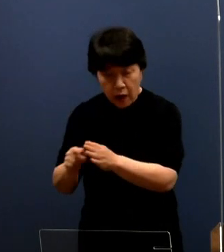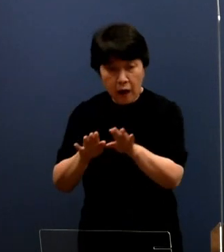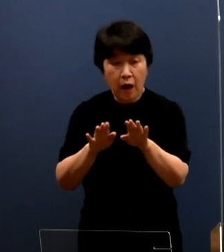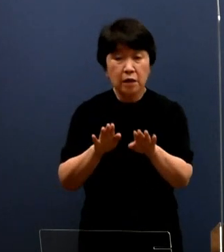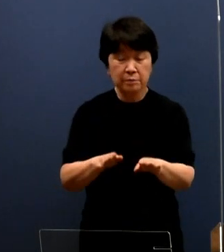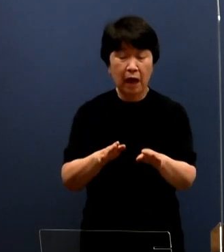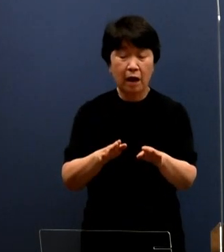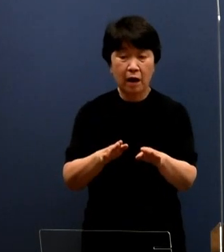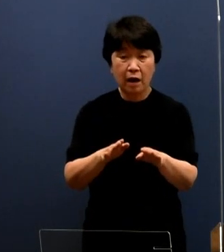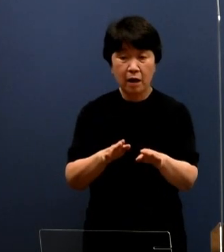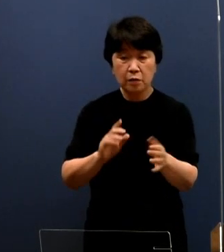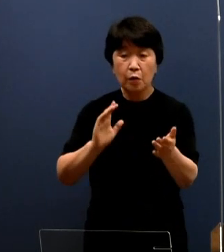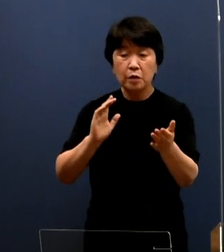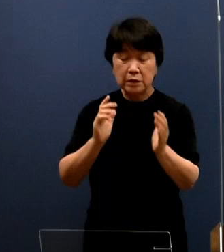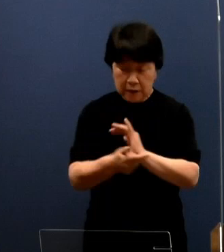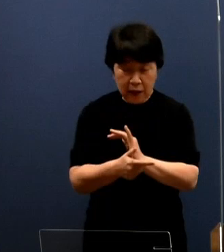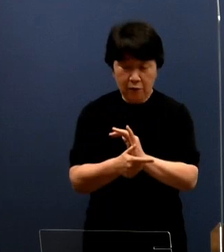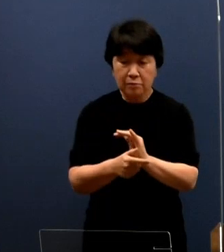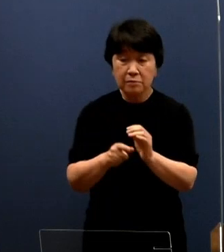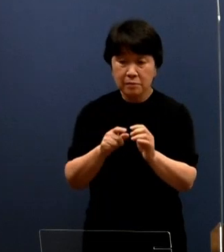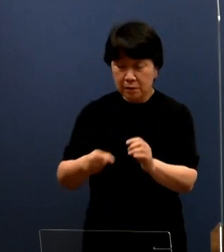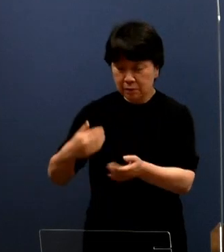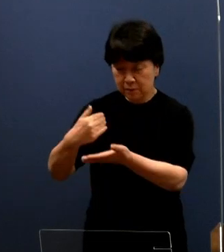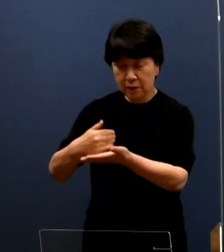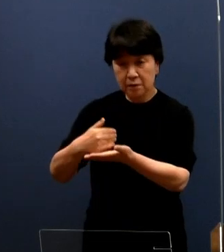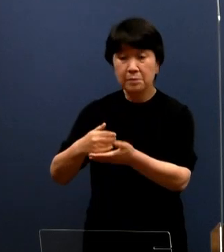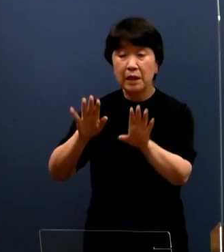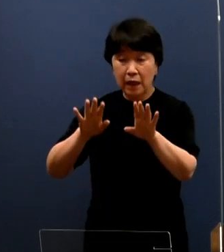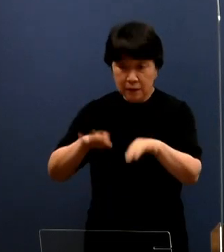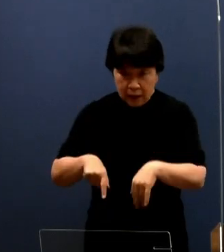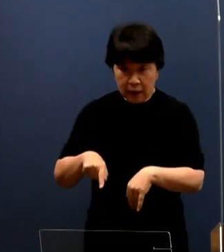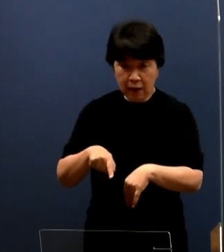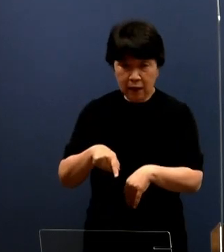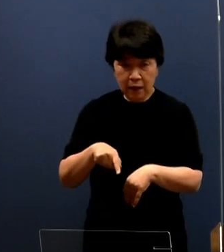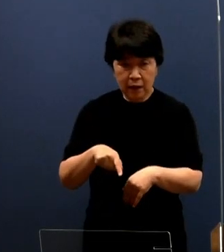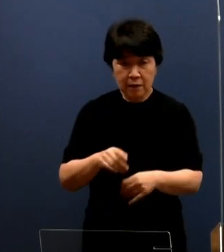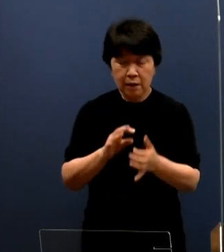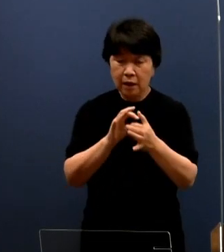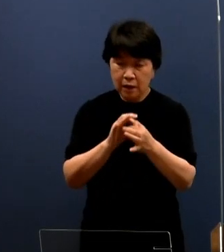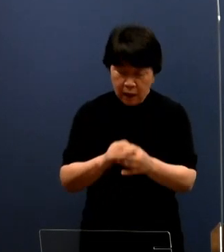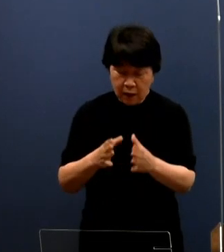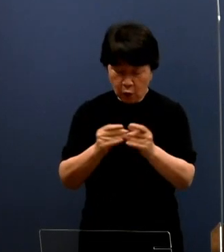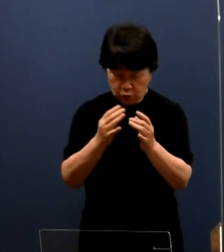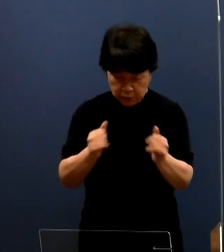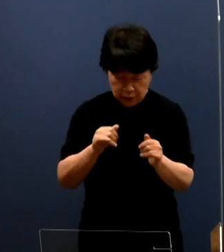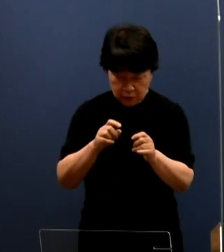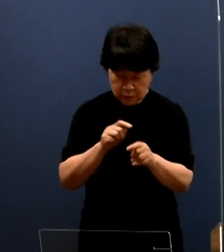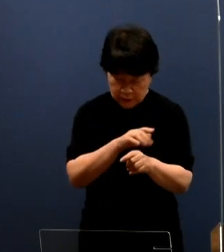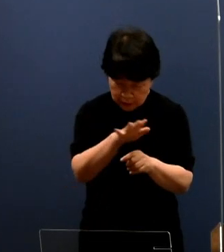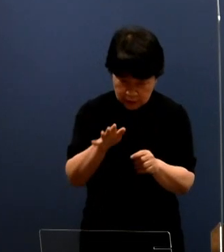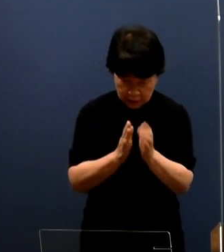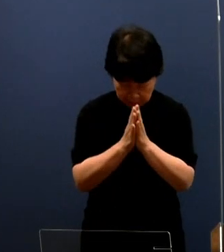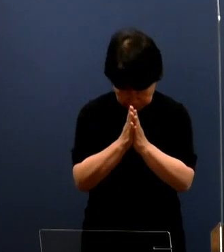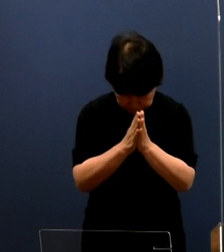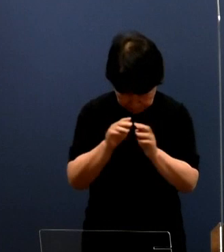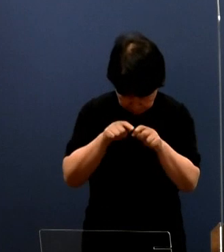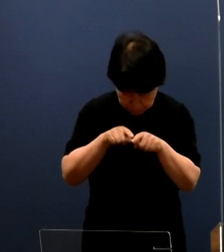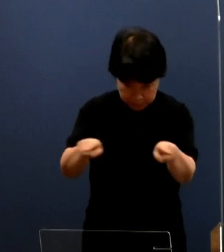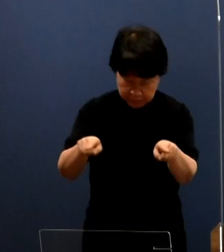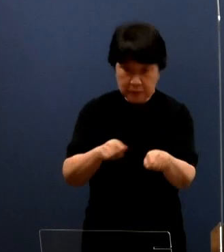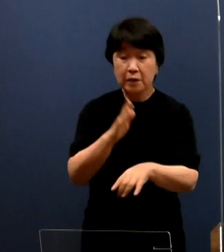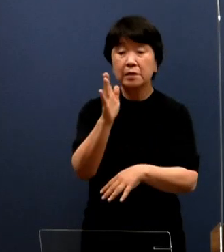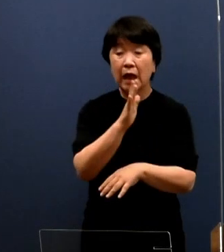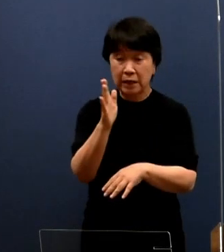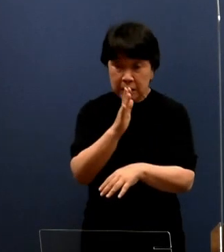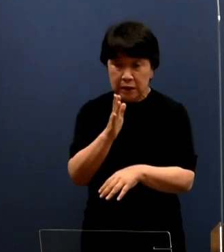ように政府は対応するというふうに言われているので、その点での批判というのは生じえない国葬だから、まあ、そういう意味では許